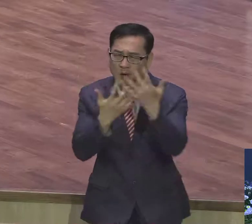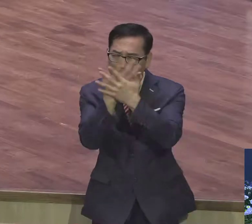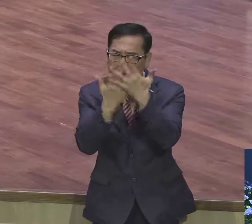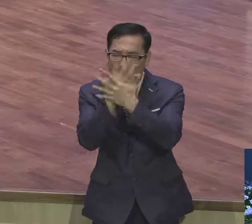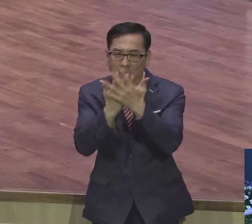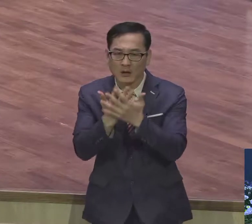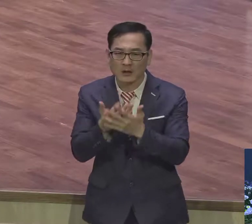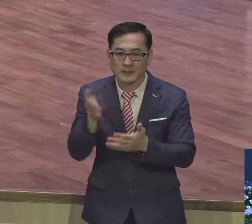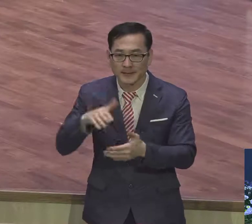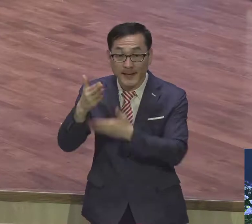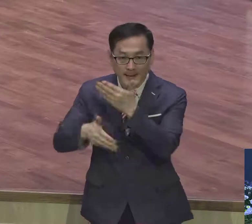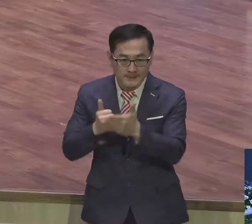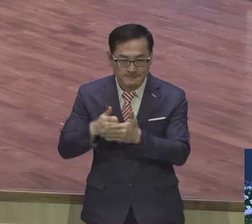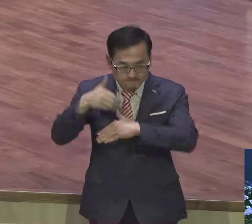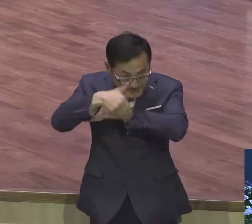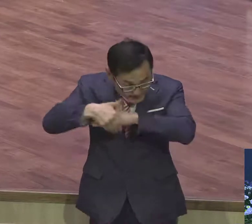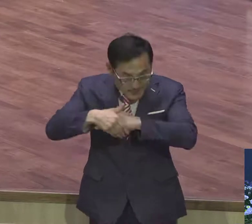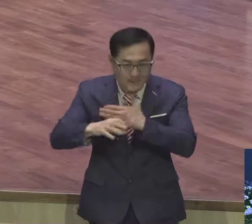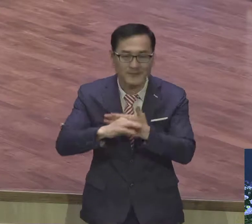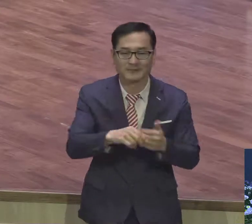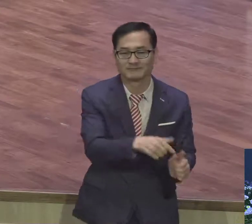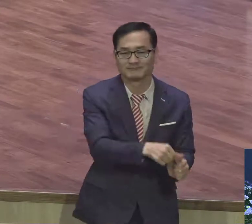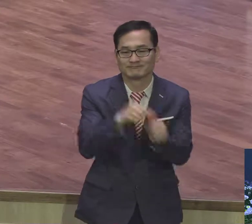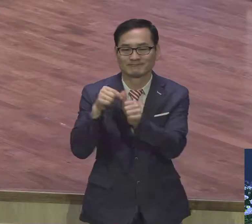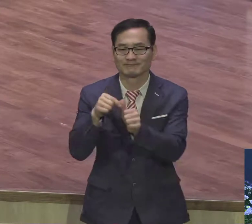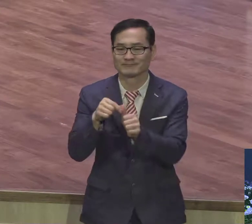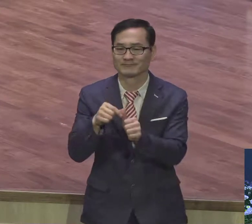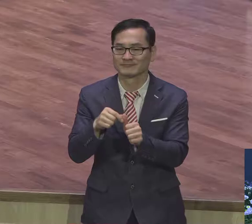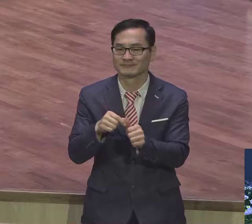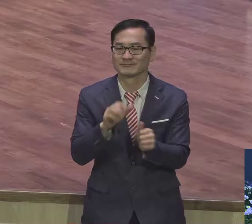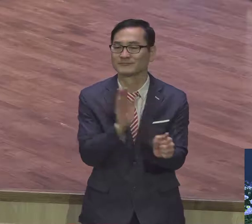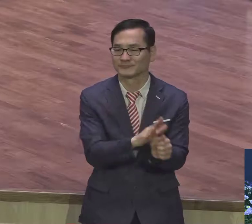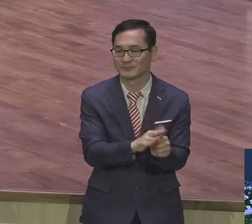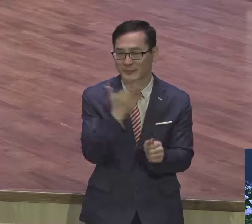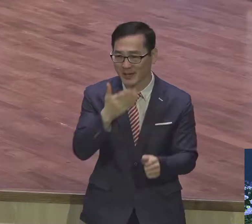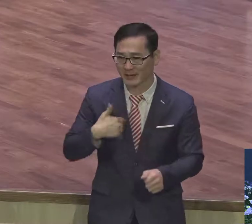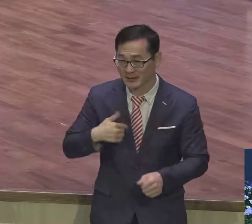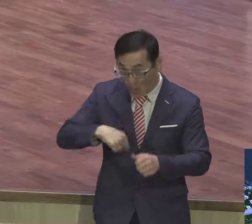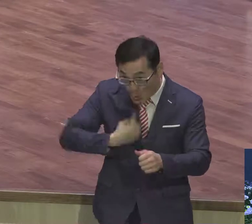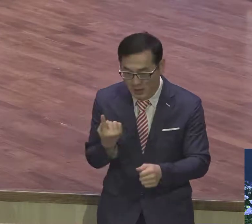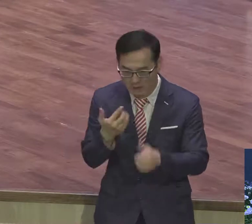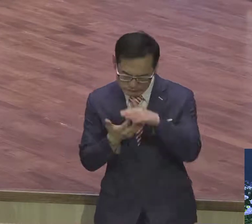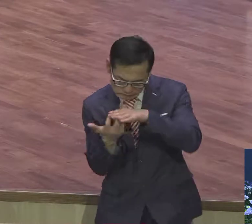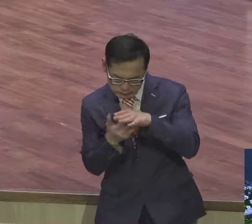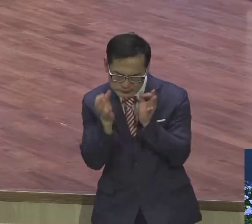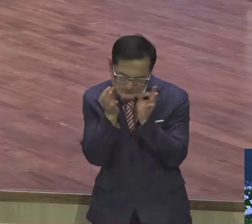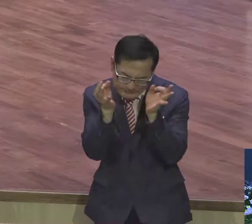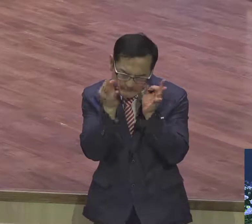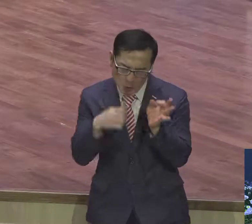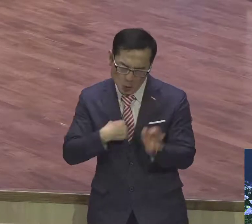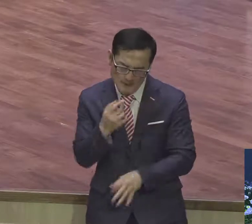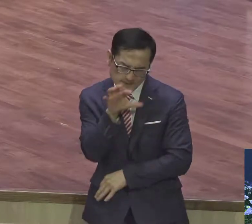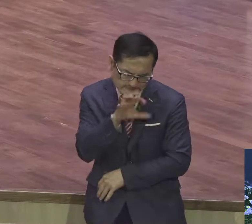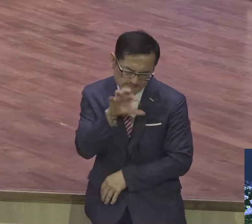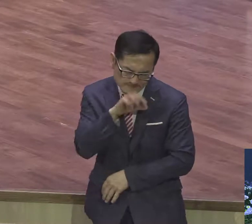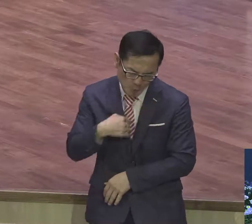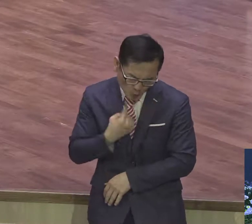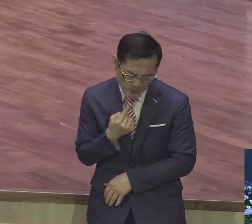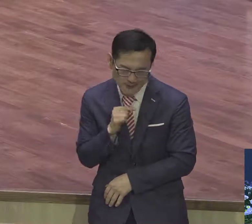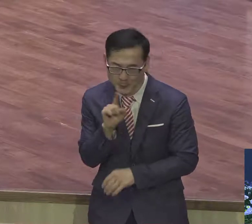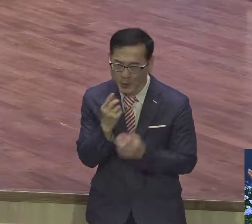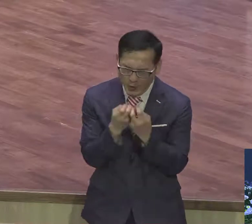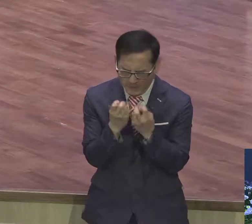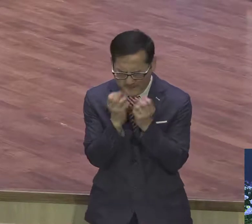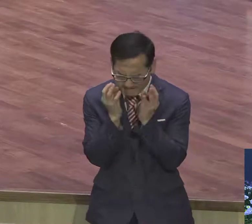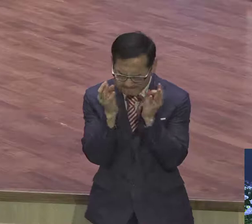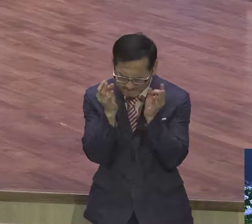아멘. 그러니까 내가 노래하고 인본지 제가 잔머리 굴려가지고 내가 염려하고 걱정해가지고 그건 하나님 안 믿는 사람